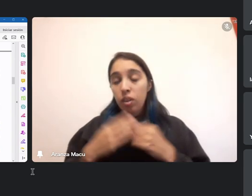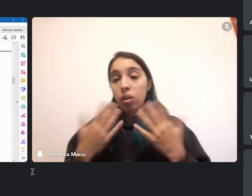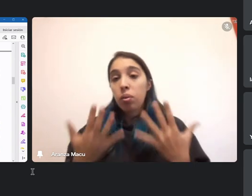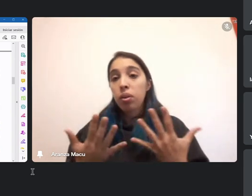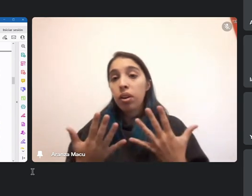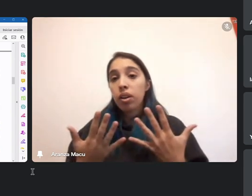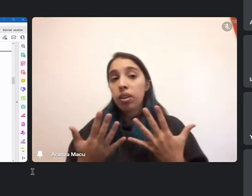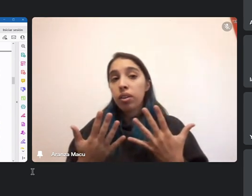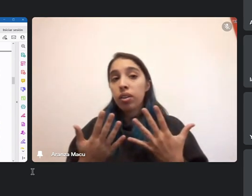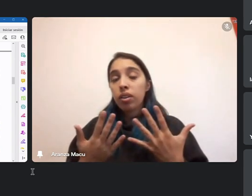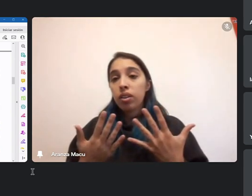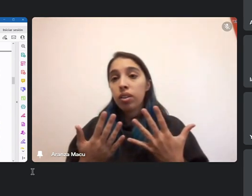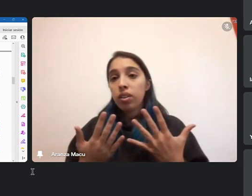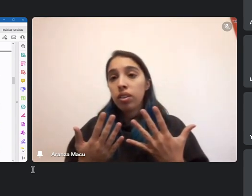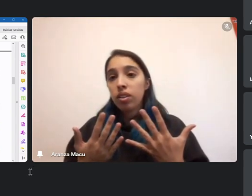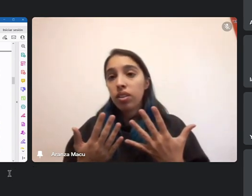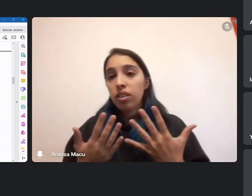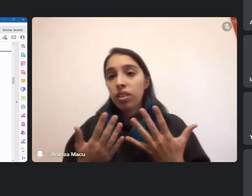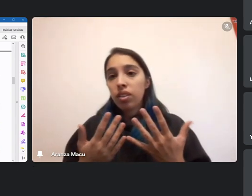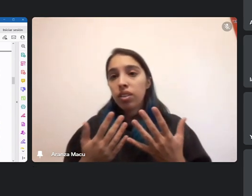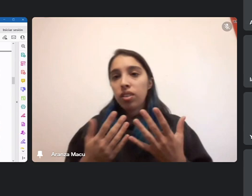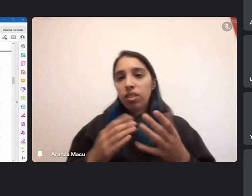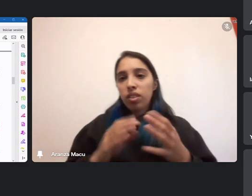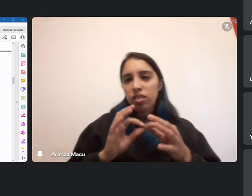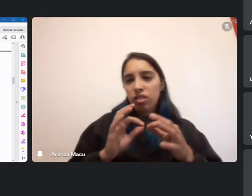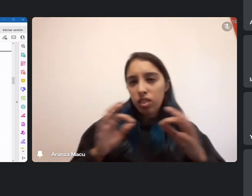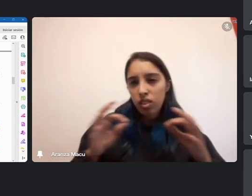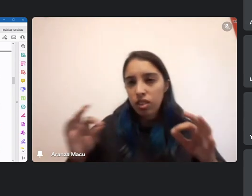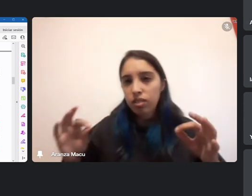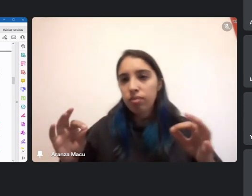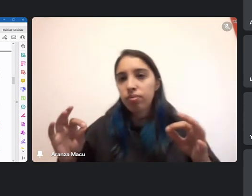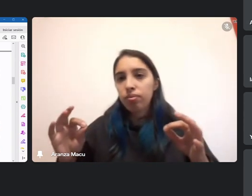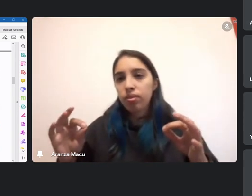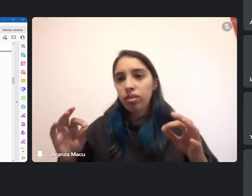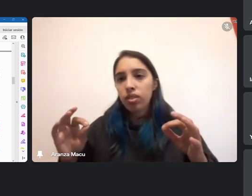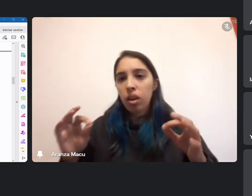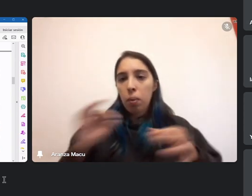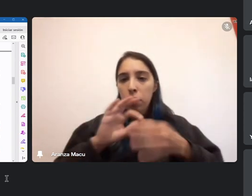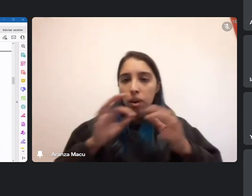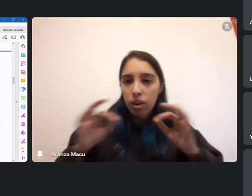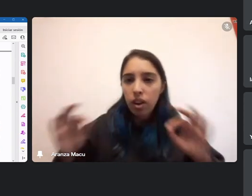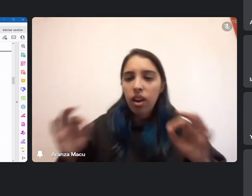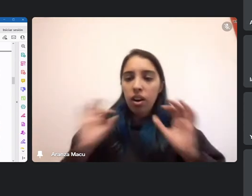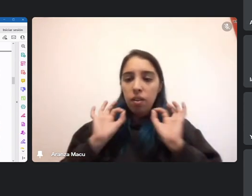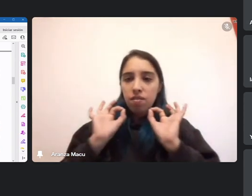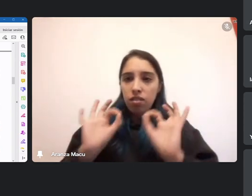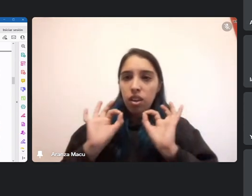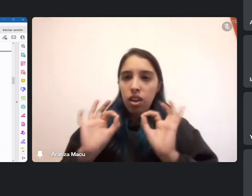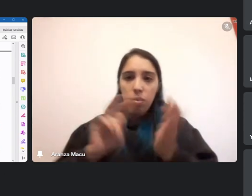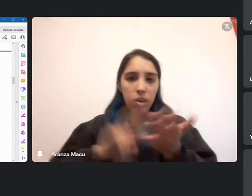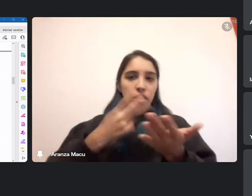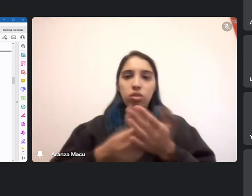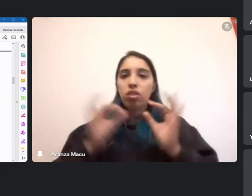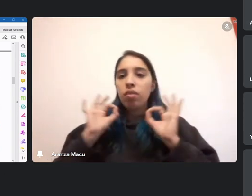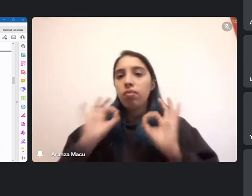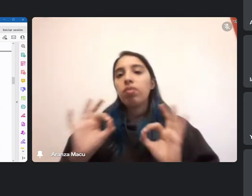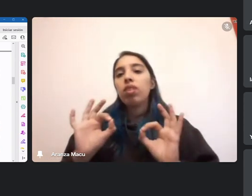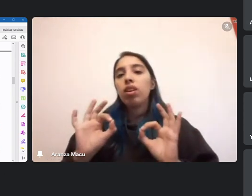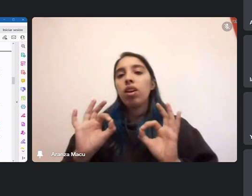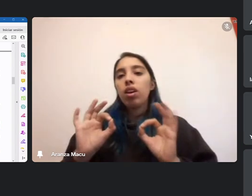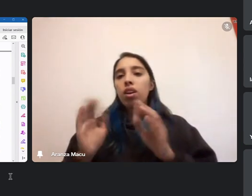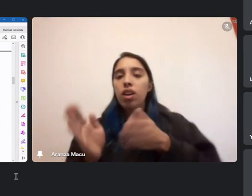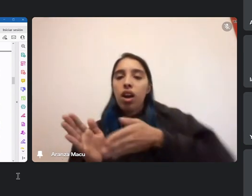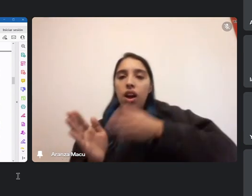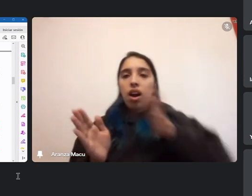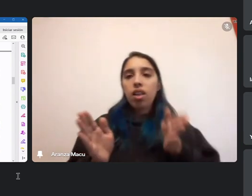que no tienen conexión los verbos, ¿sí? Entonces, para que sea más fluido, le agregamos un qué acá adelante, o para